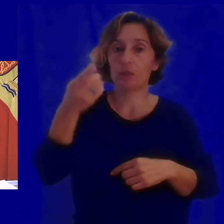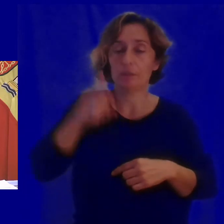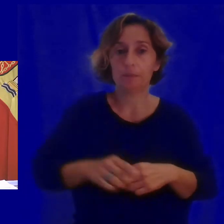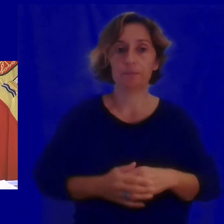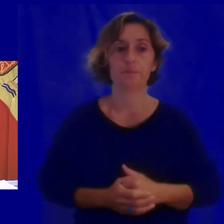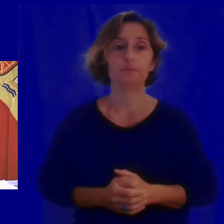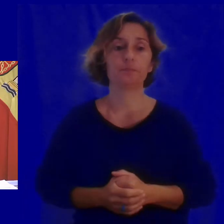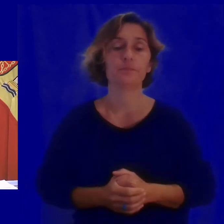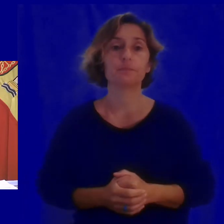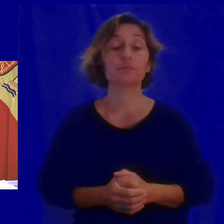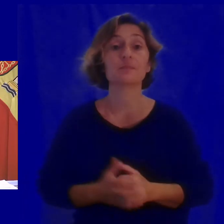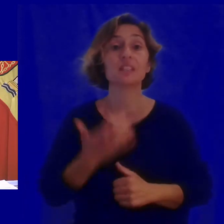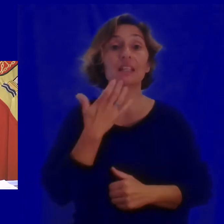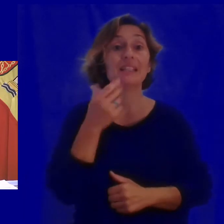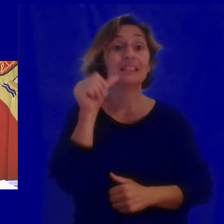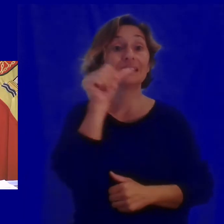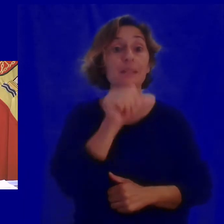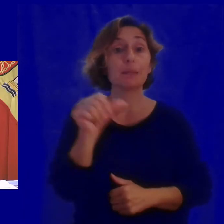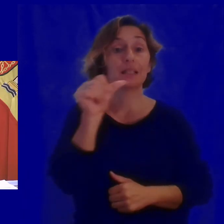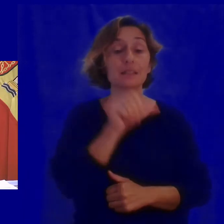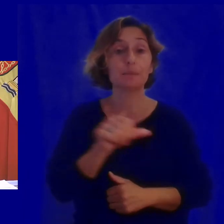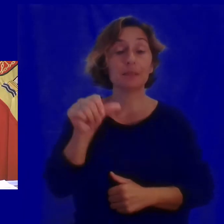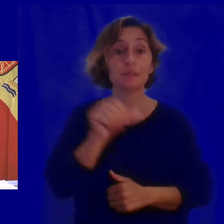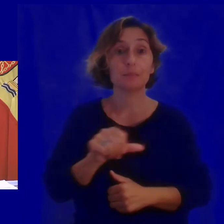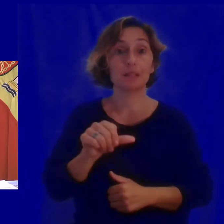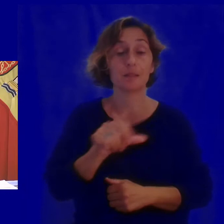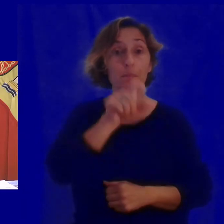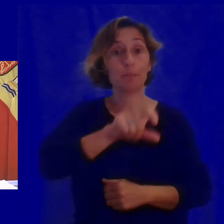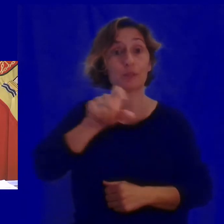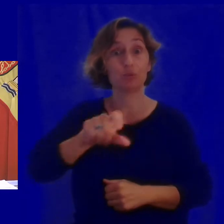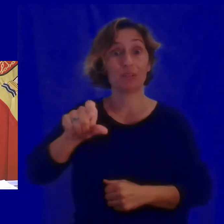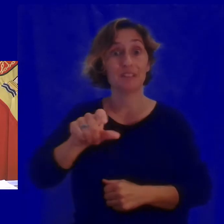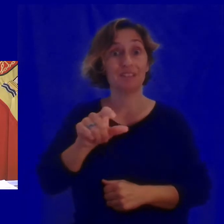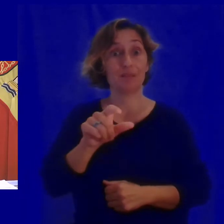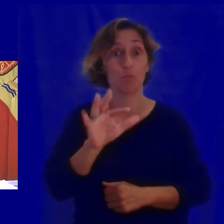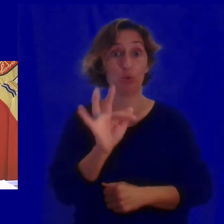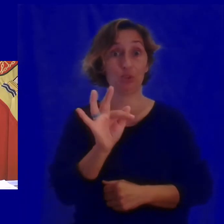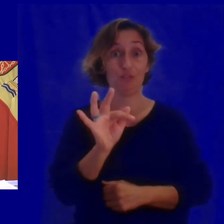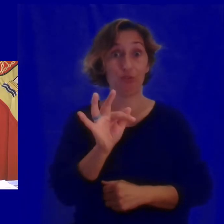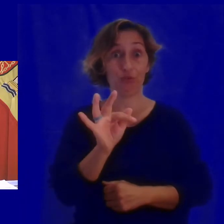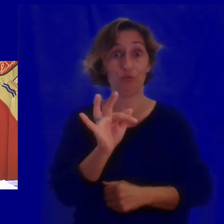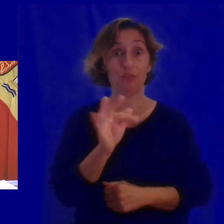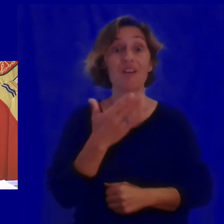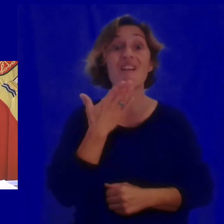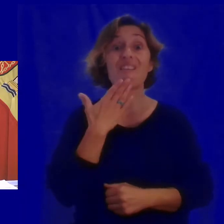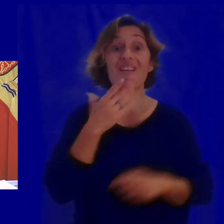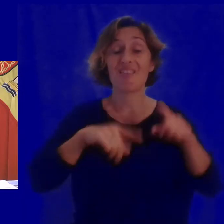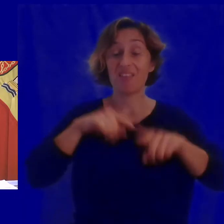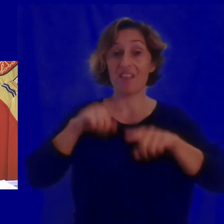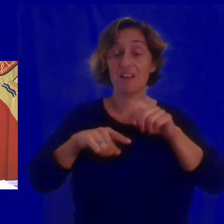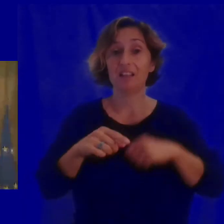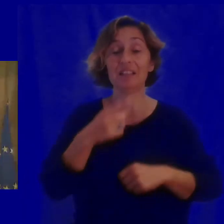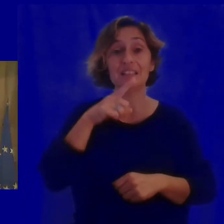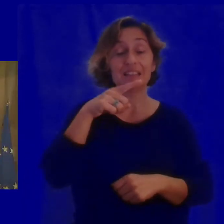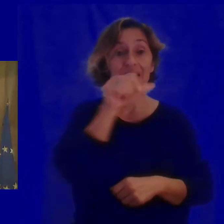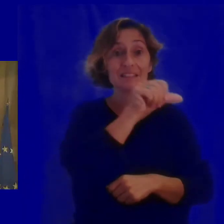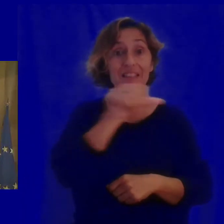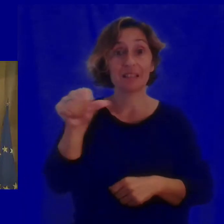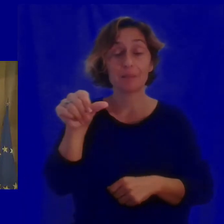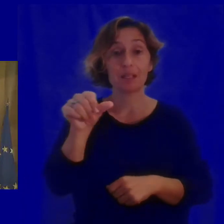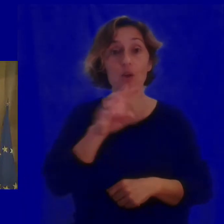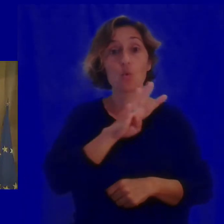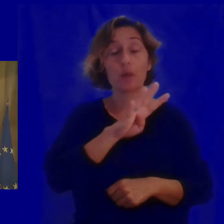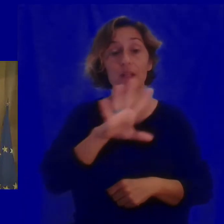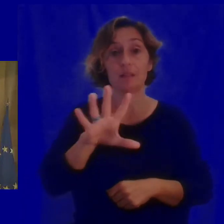Si hablamos por semanas de casos de COVID confirmados según edad, en esta semana 45, que es la